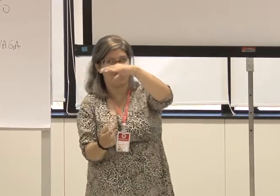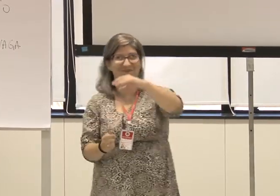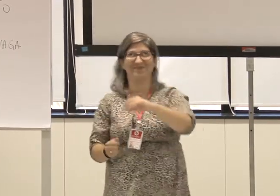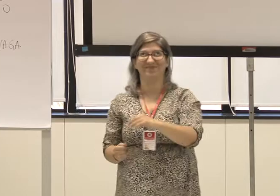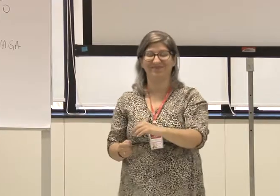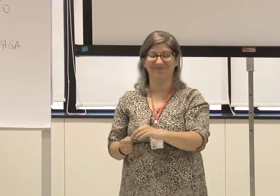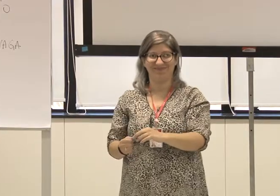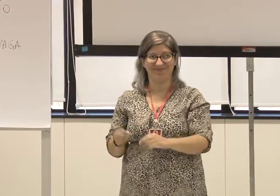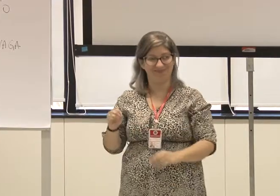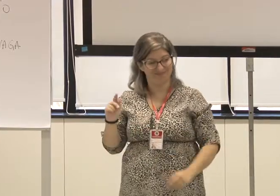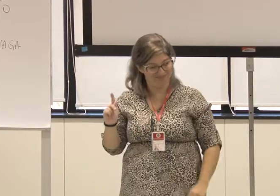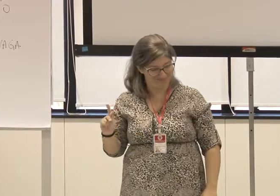Aham.